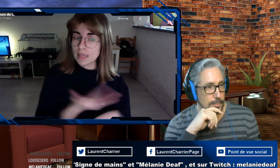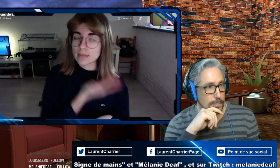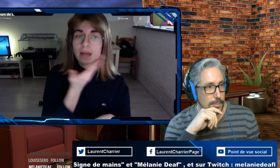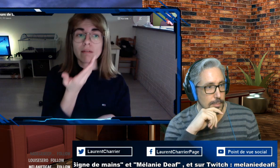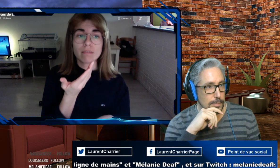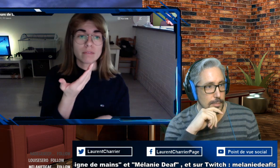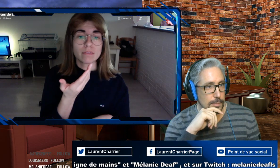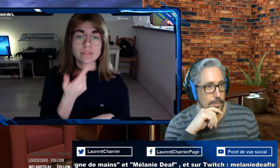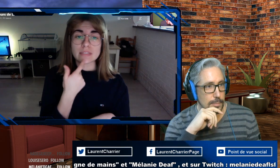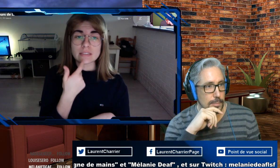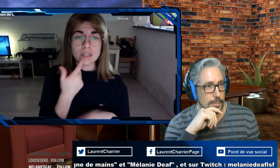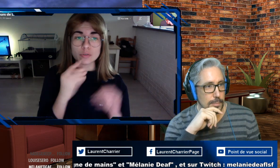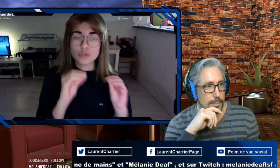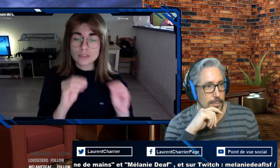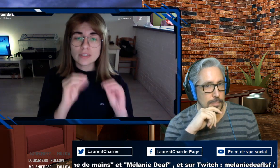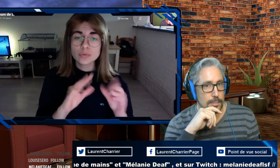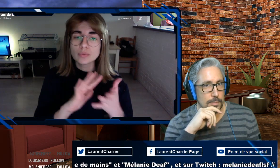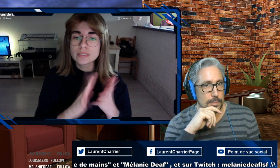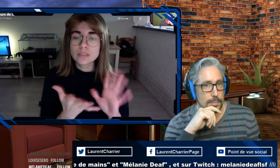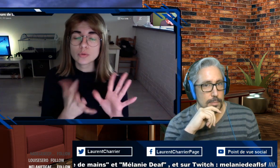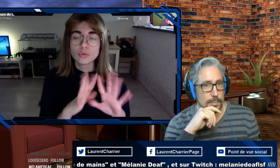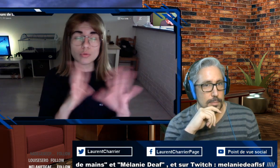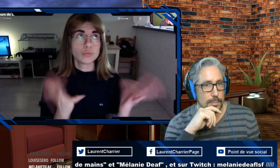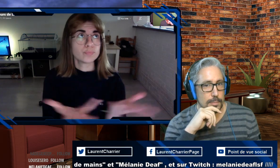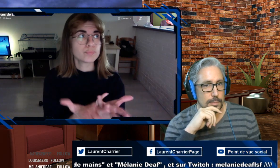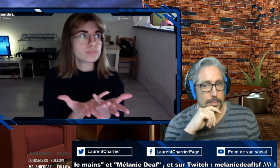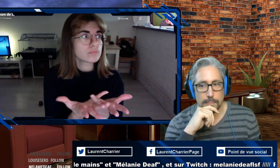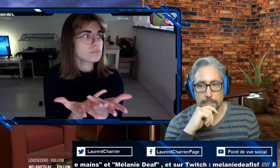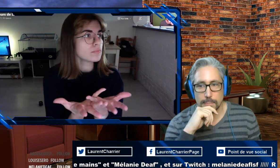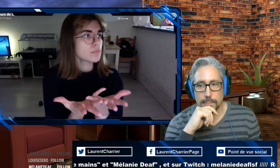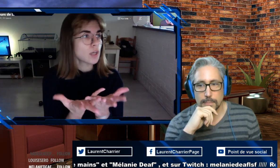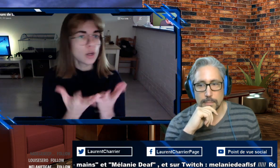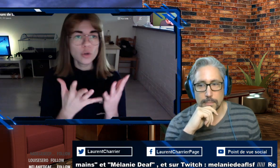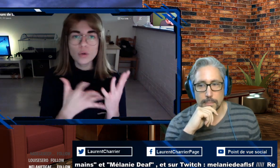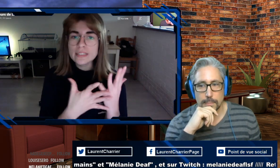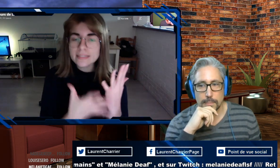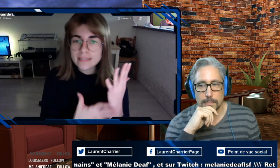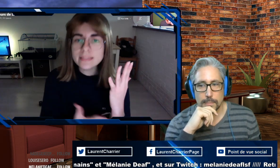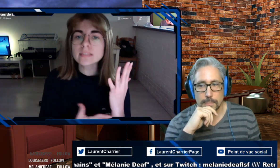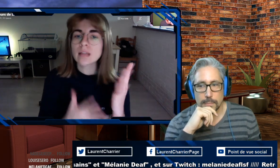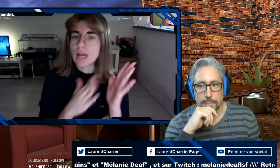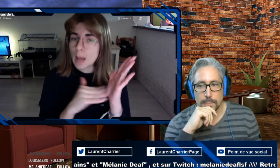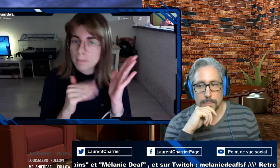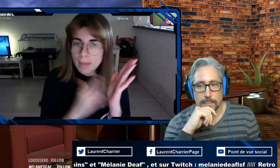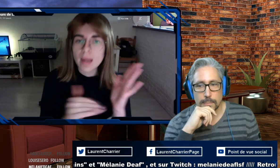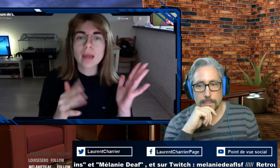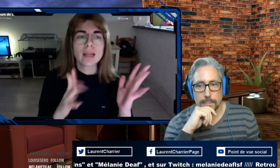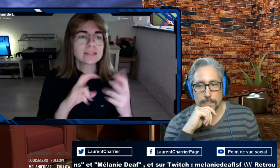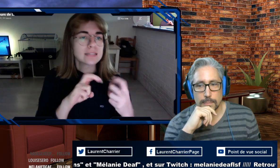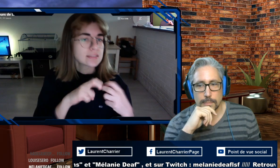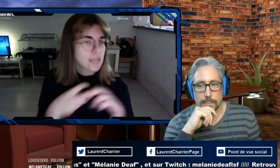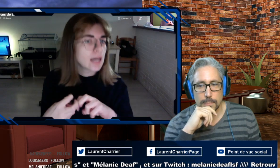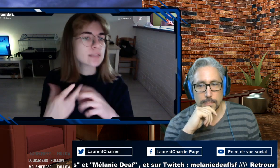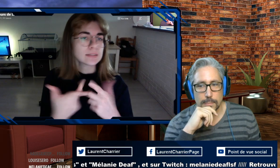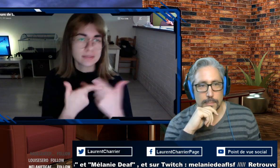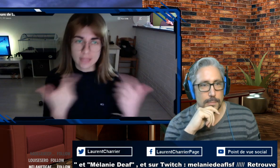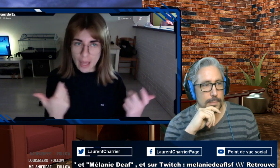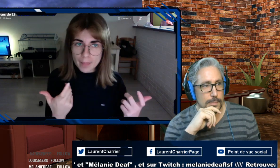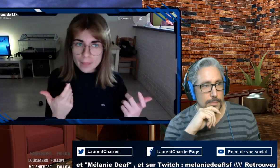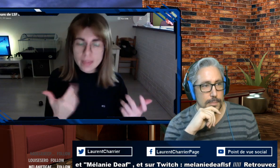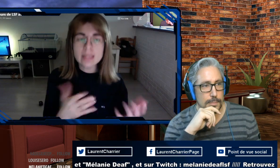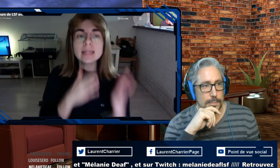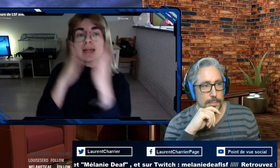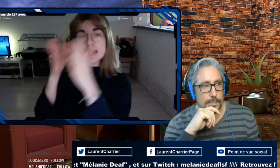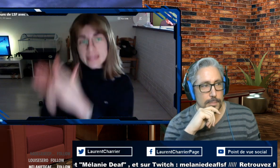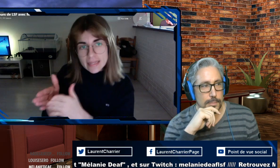langue maternelle, c'est-à-dire que j'enseigne tout ce qui est de le lexique, la grammaire, la syntaxe,